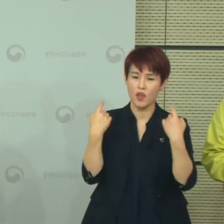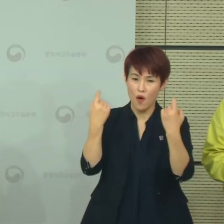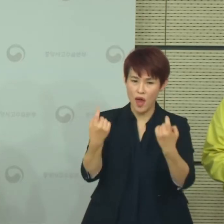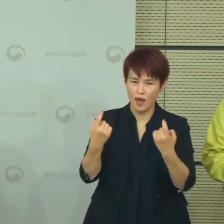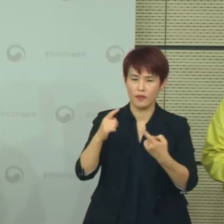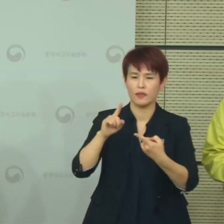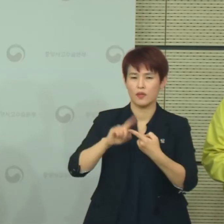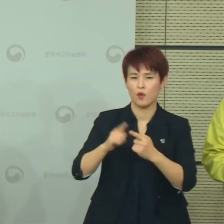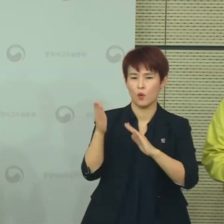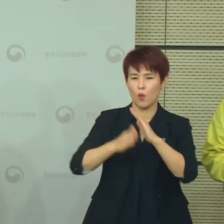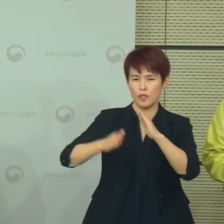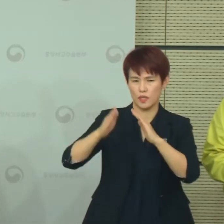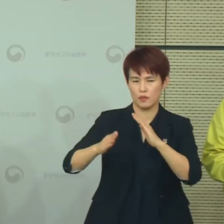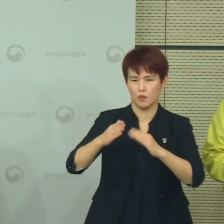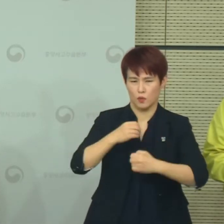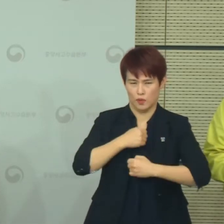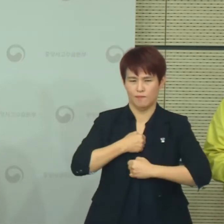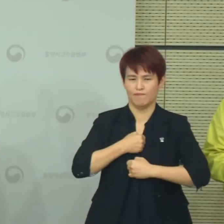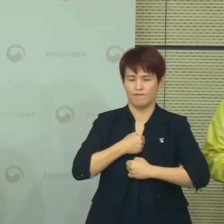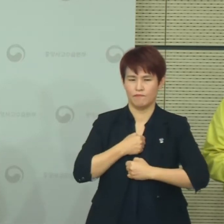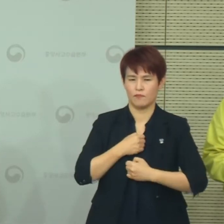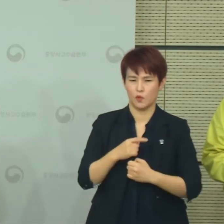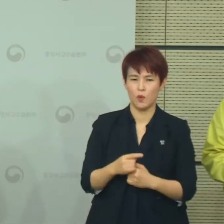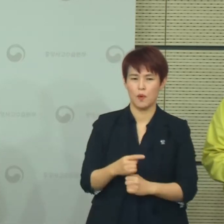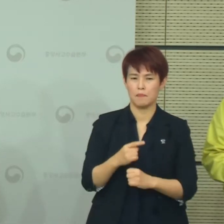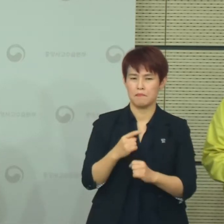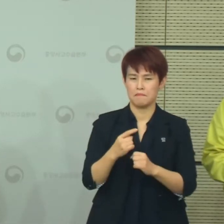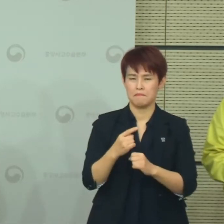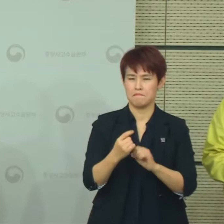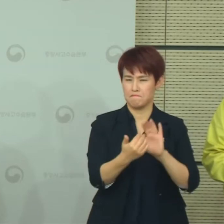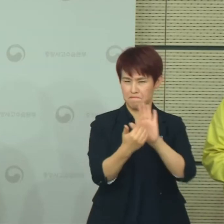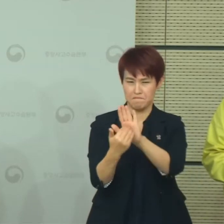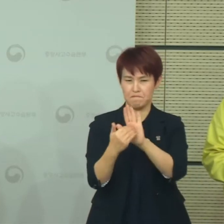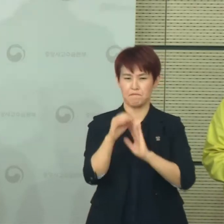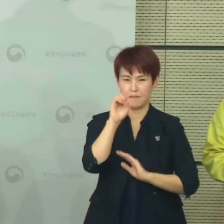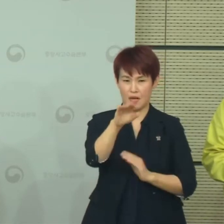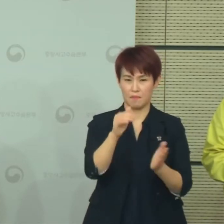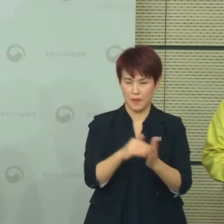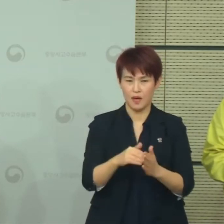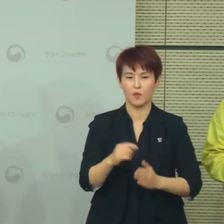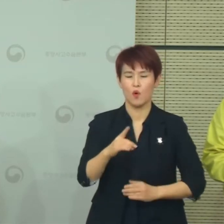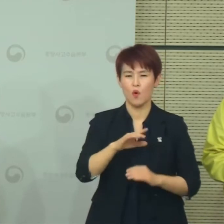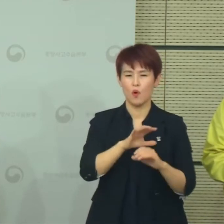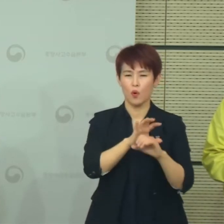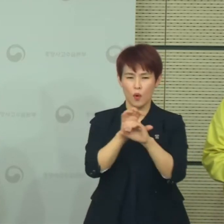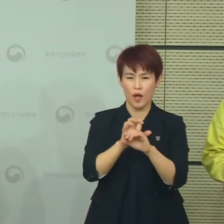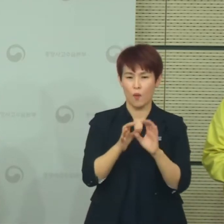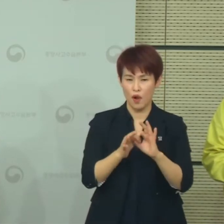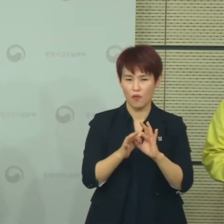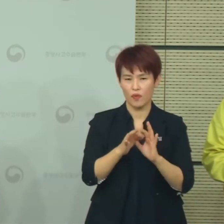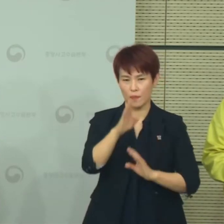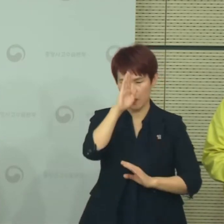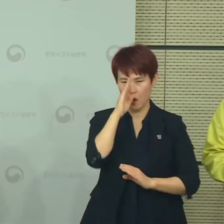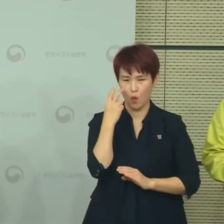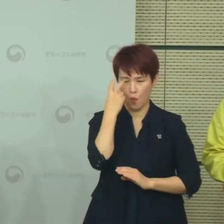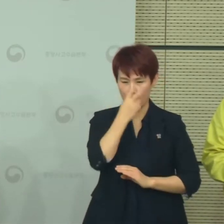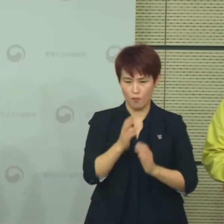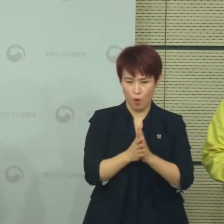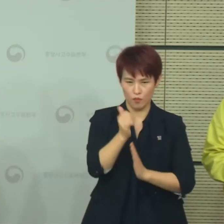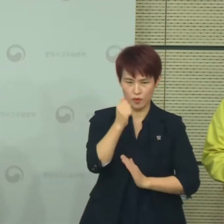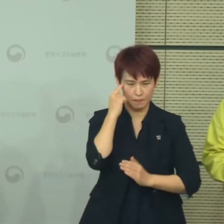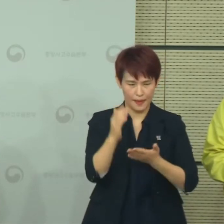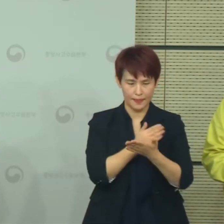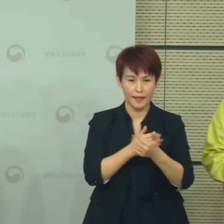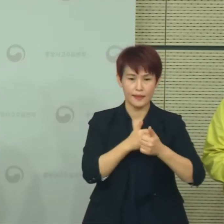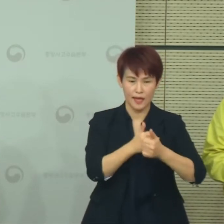이외에 그 관련돼서 이 코로나19와 관련돼서도 초기에 질병관리본부의 판단에 따라서